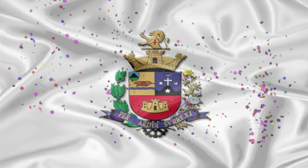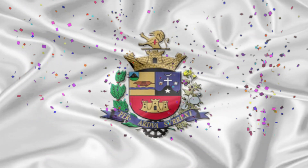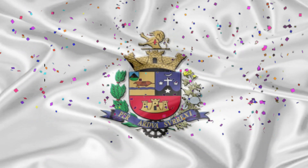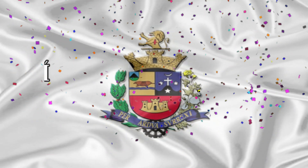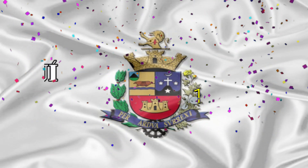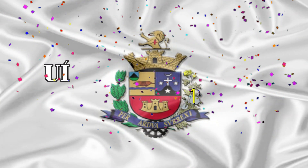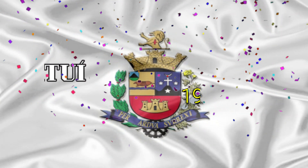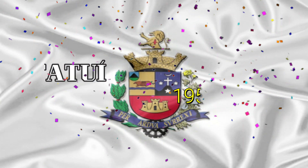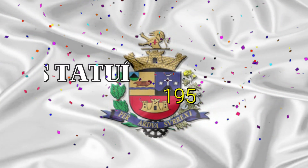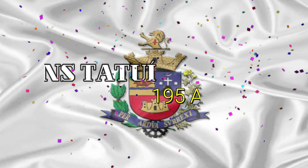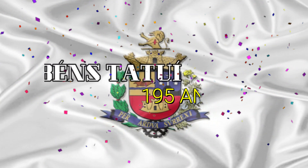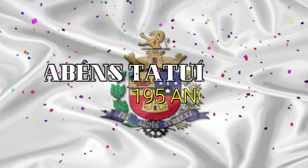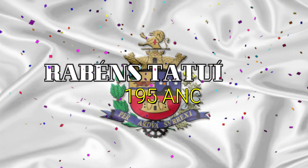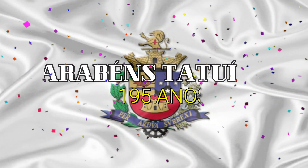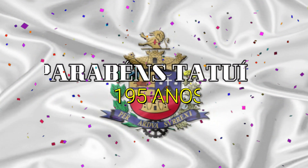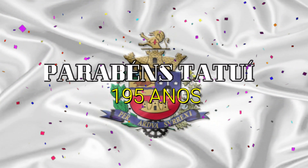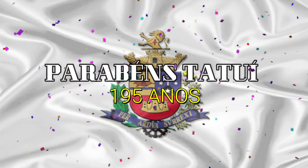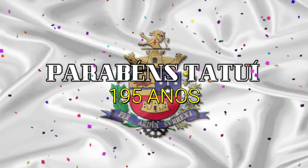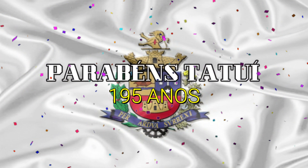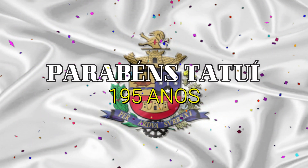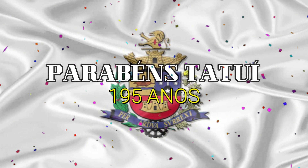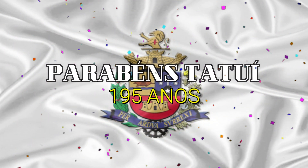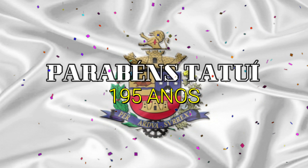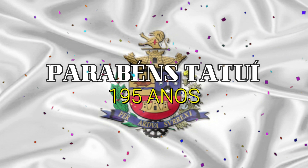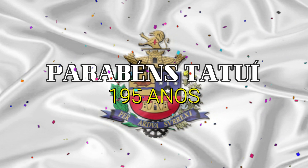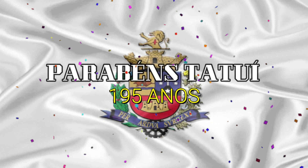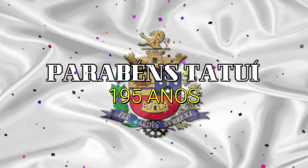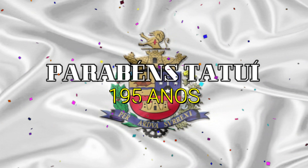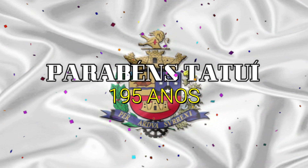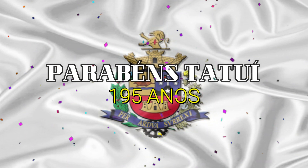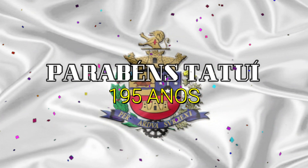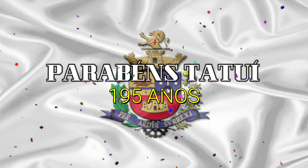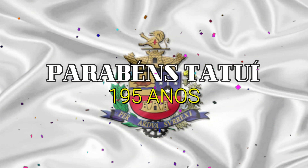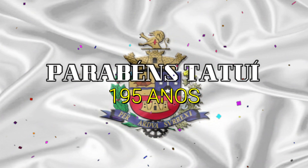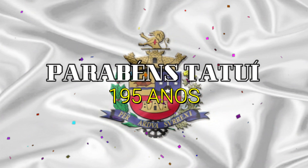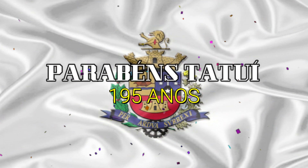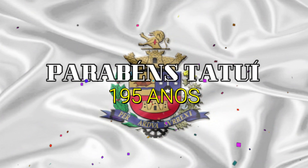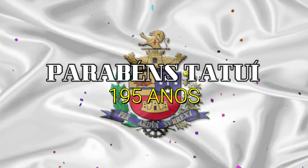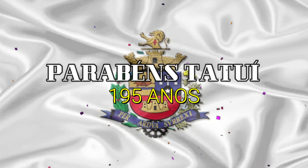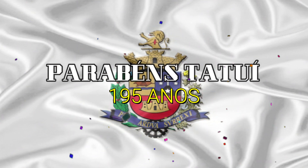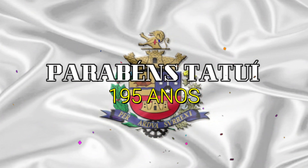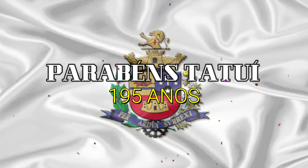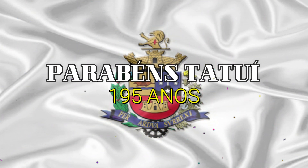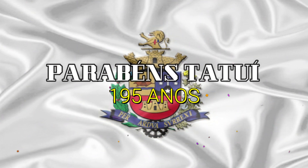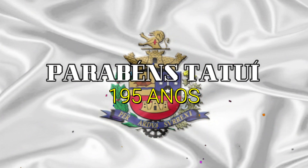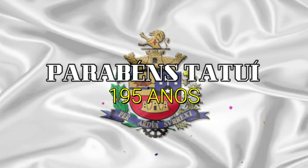é tua carga, o coração do teu